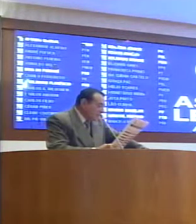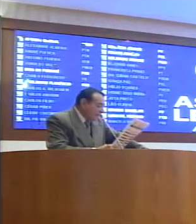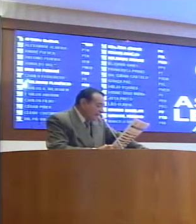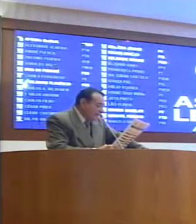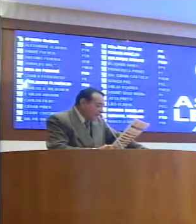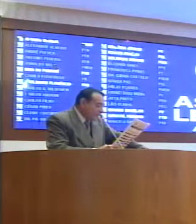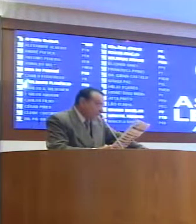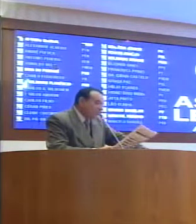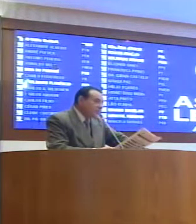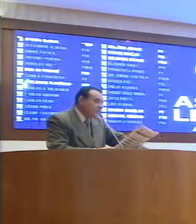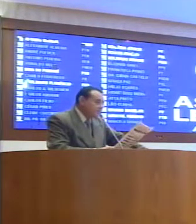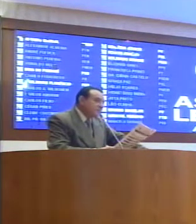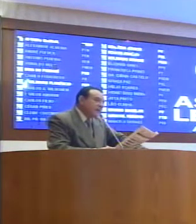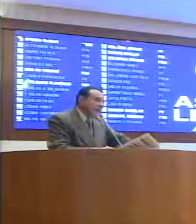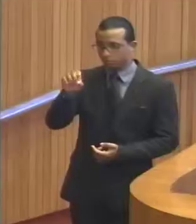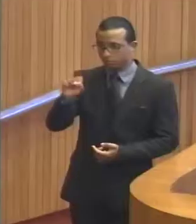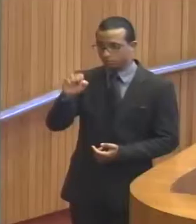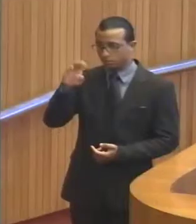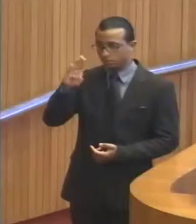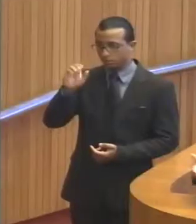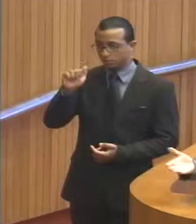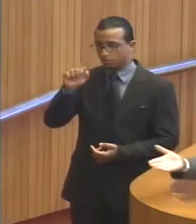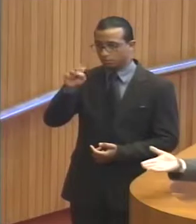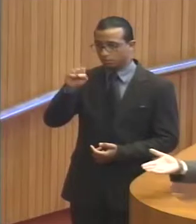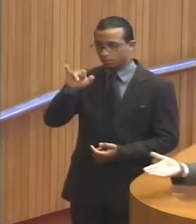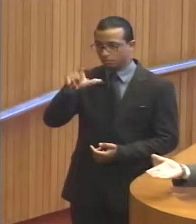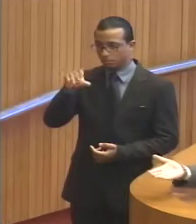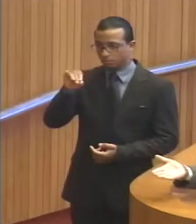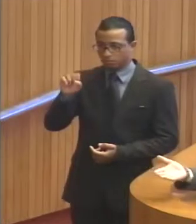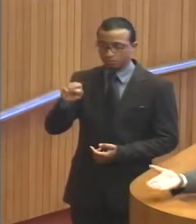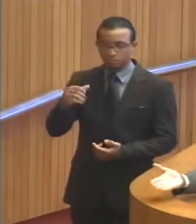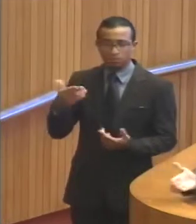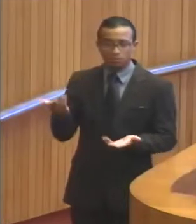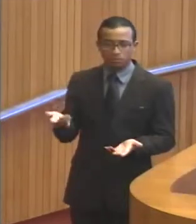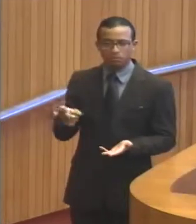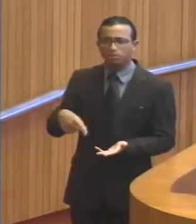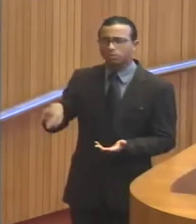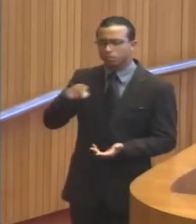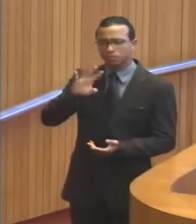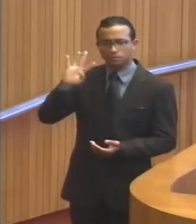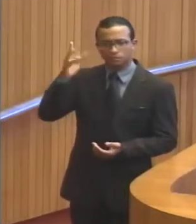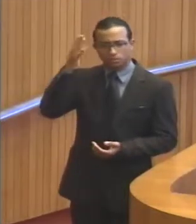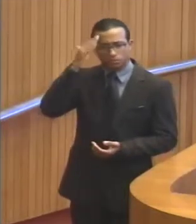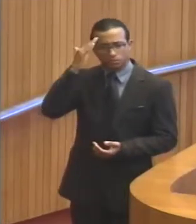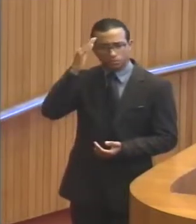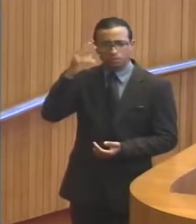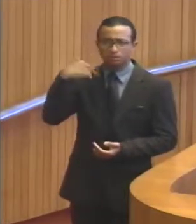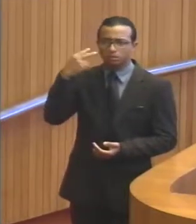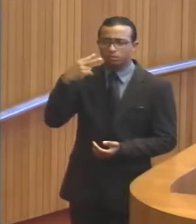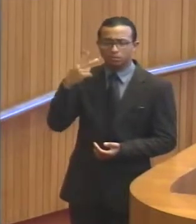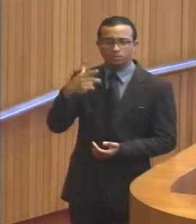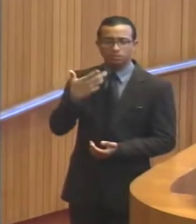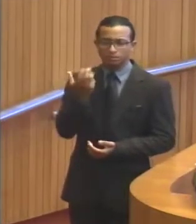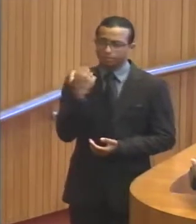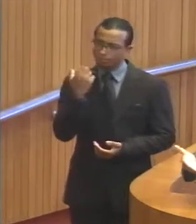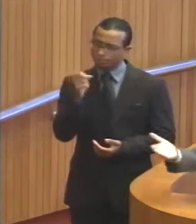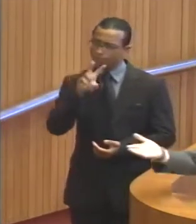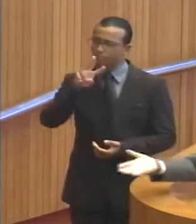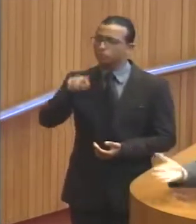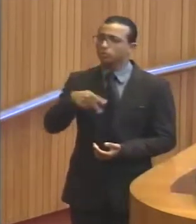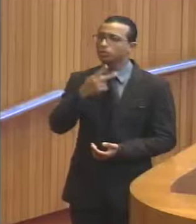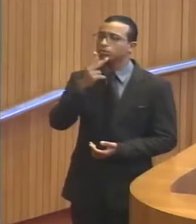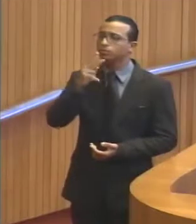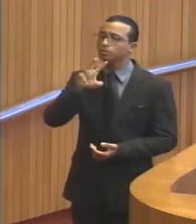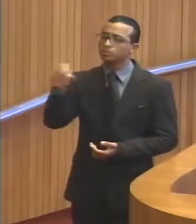São José dos Basílios, Igarapé Grande, isso todo mundo sabe. Cada vereador recebendo R$ 2.500 é o que se ouve